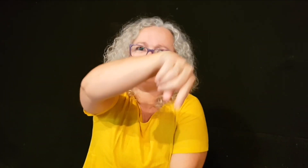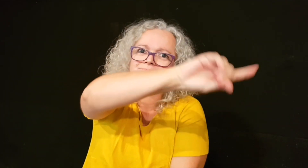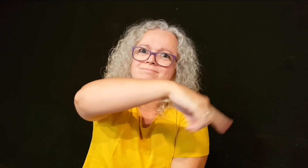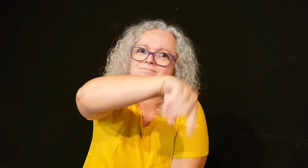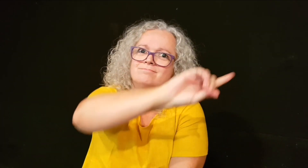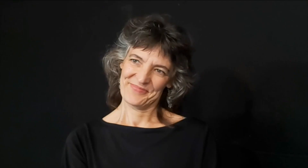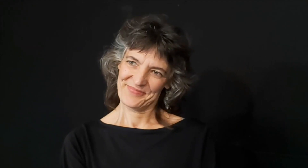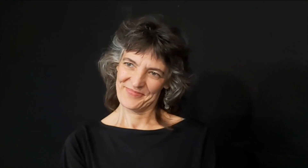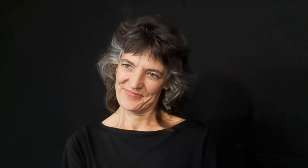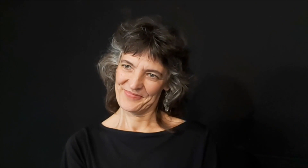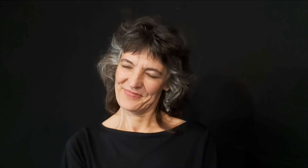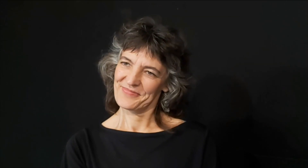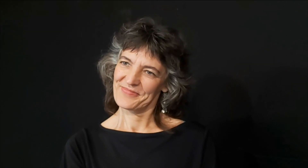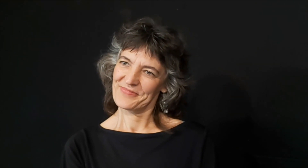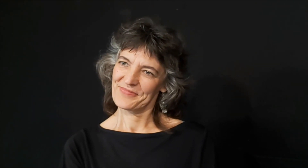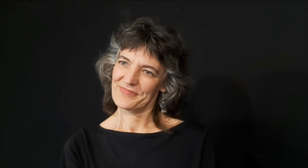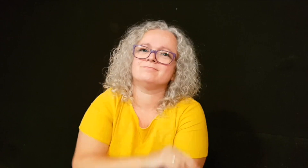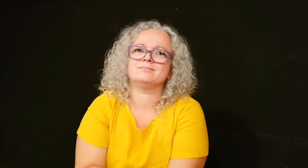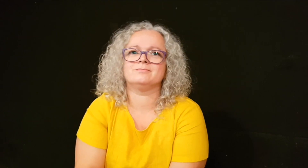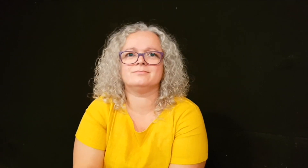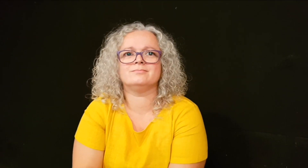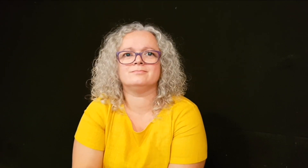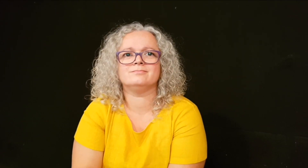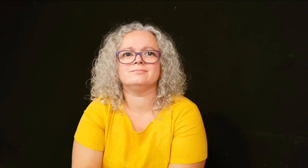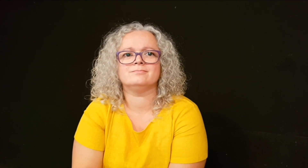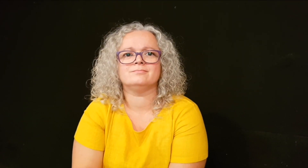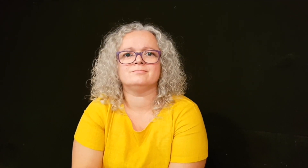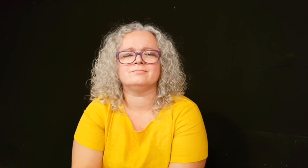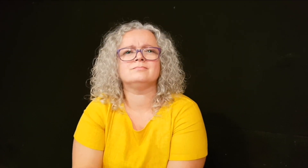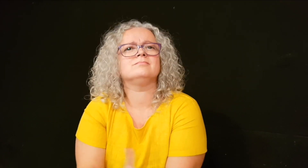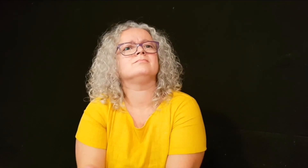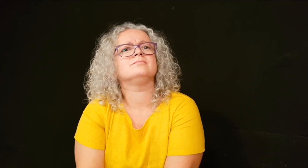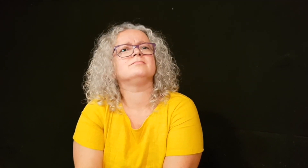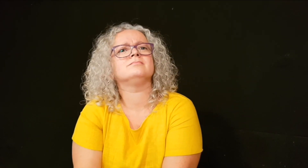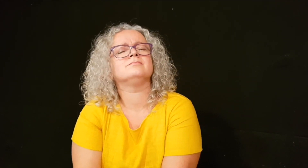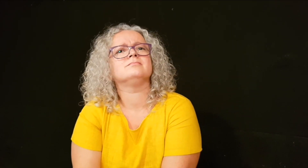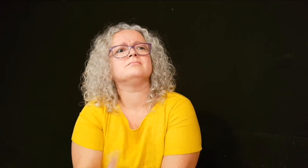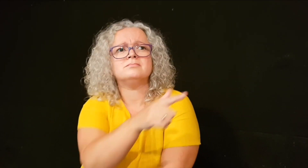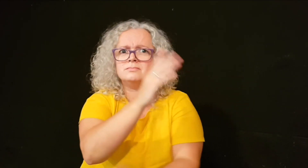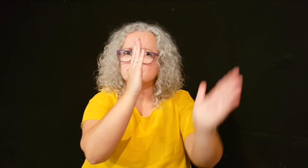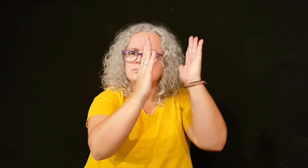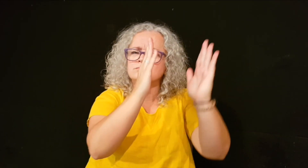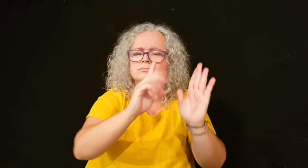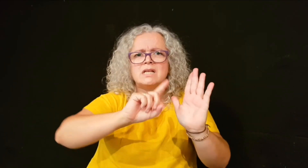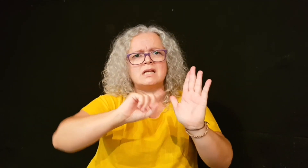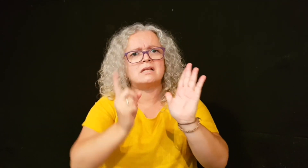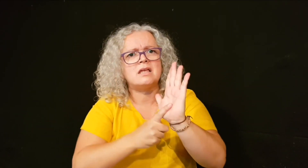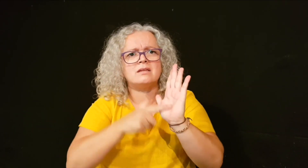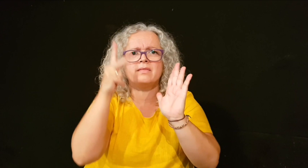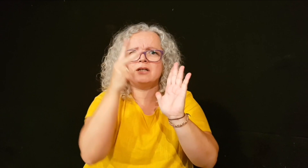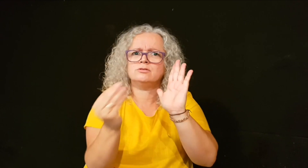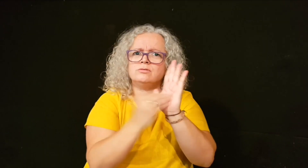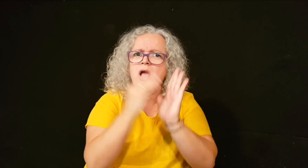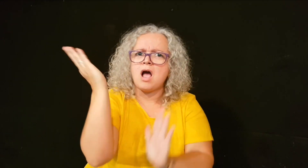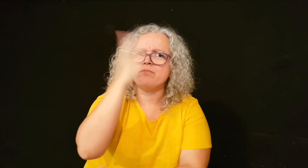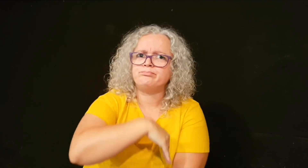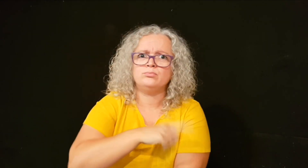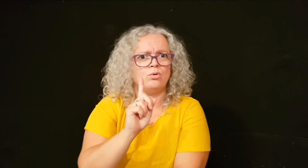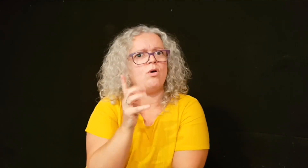sí que es verdad que las personas sordas tenemos una calidad de vida mejor, pero gracias a esa lucha. Entonces sí